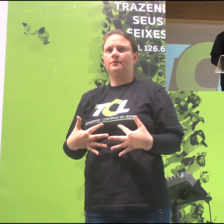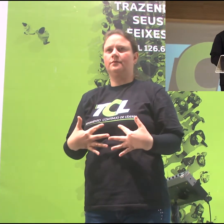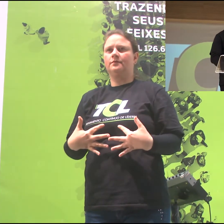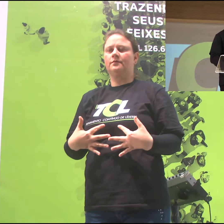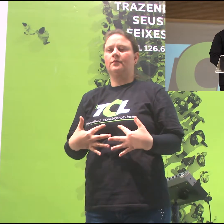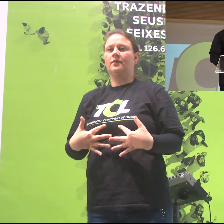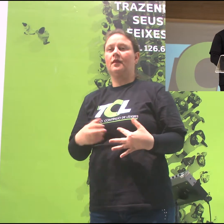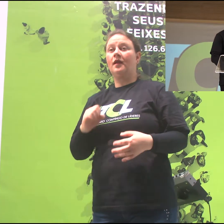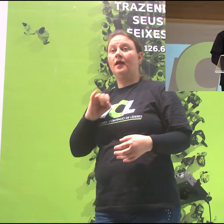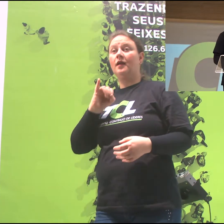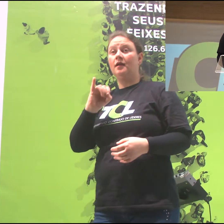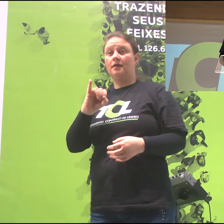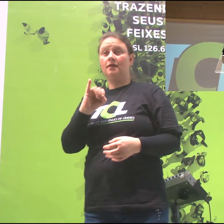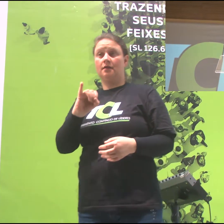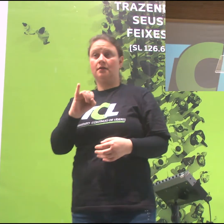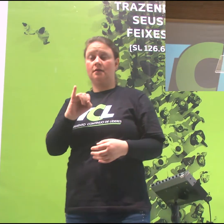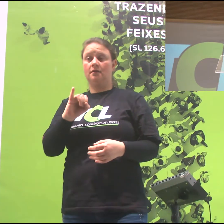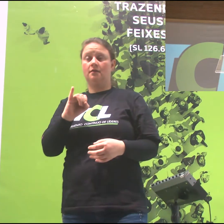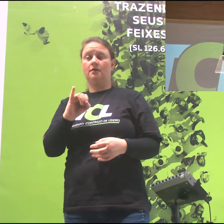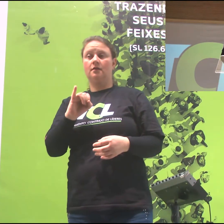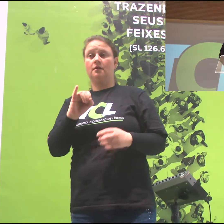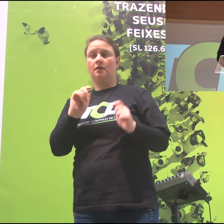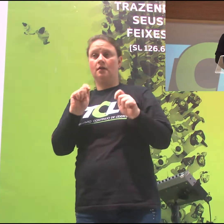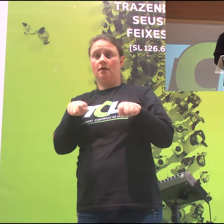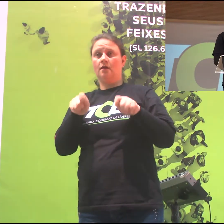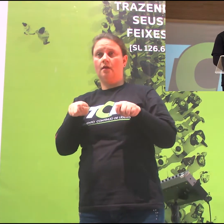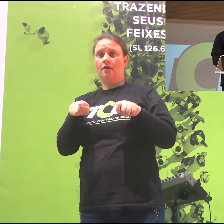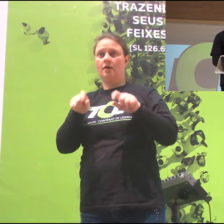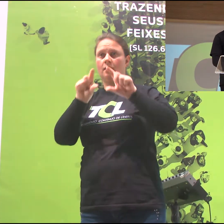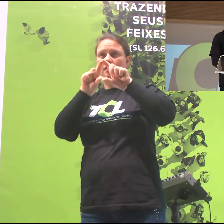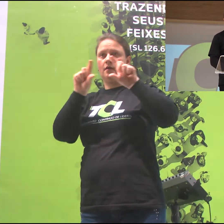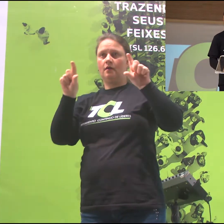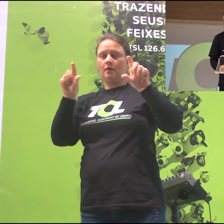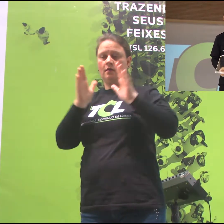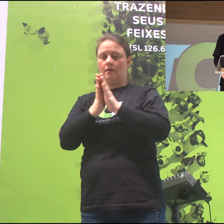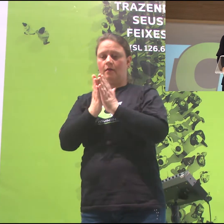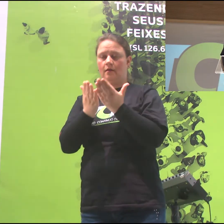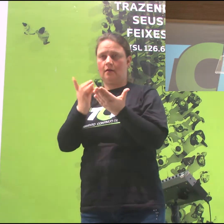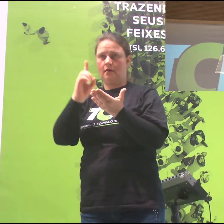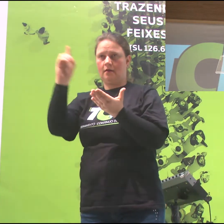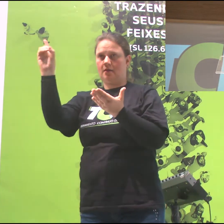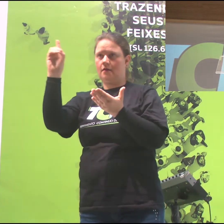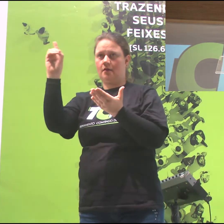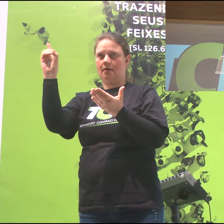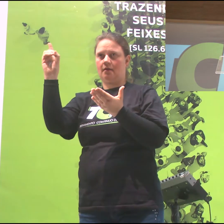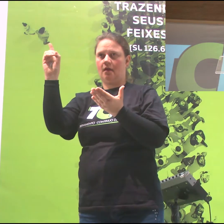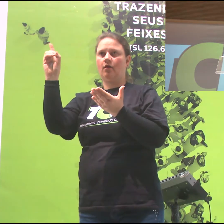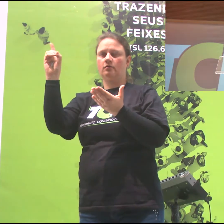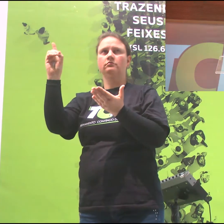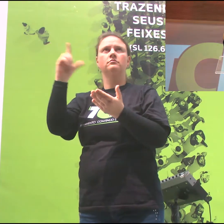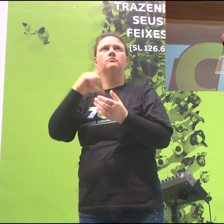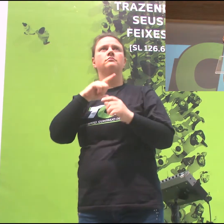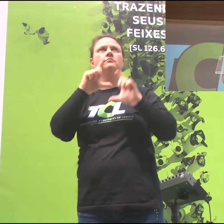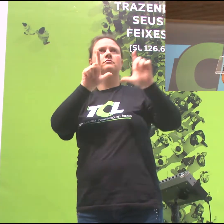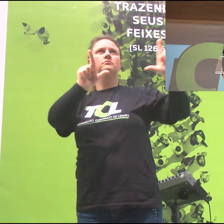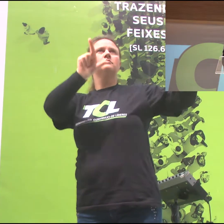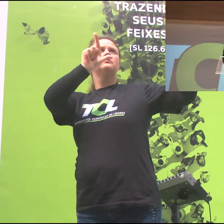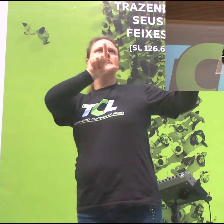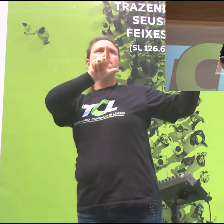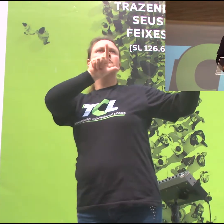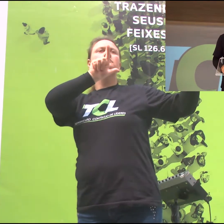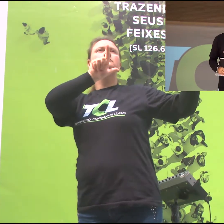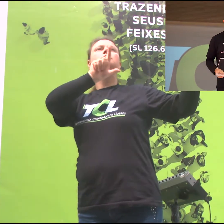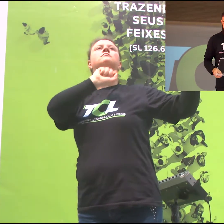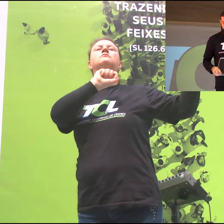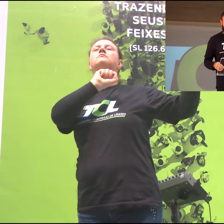já puder... na verdade não precisa abrir a sua Bíblia. Esse versículo que nós vamos ler, ele é fácil. Vai estar aqui na tela. Podemos